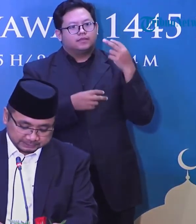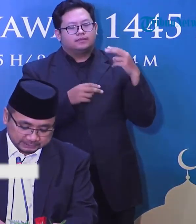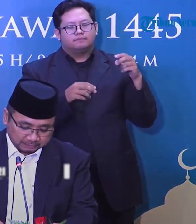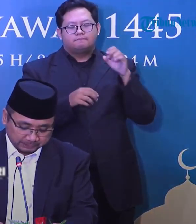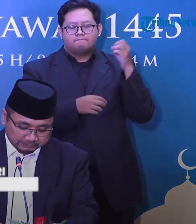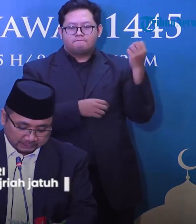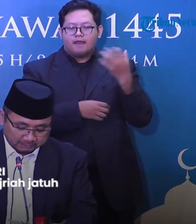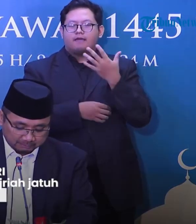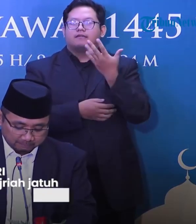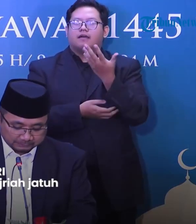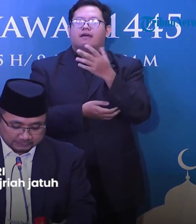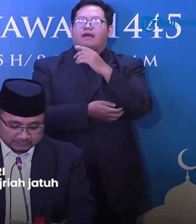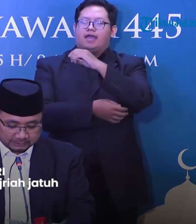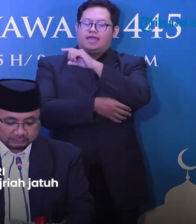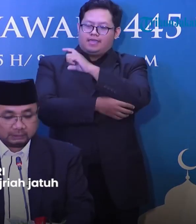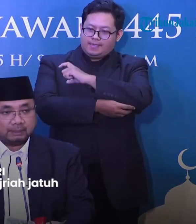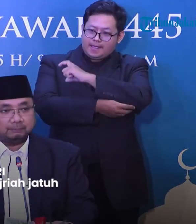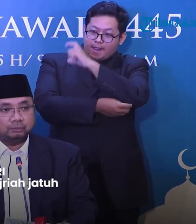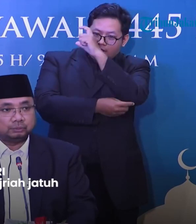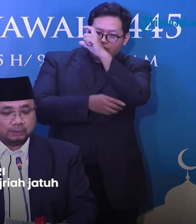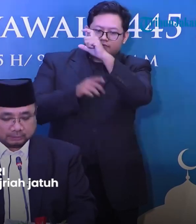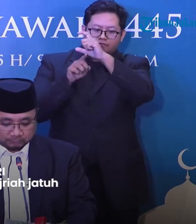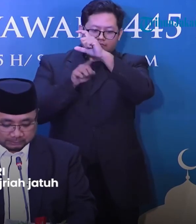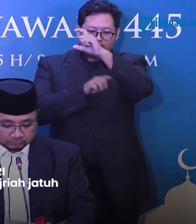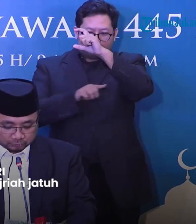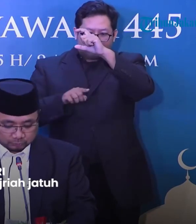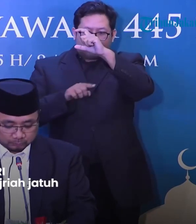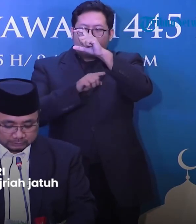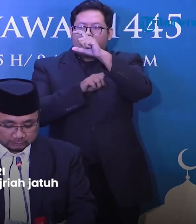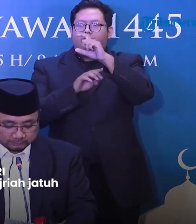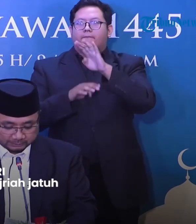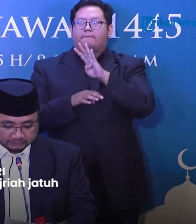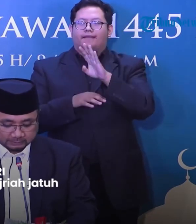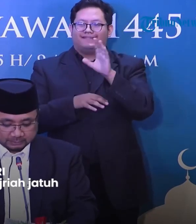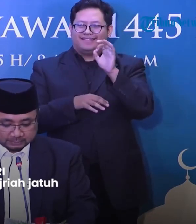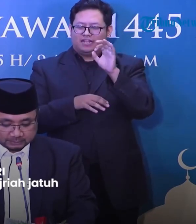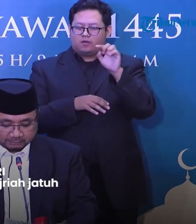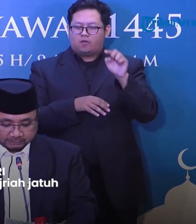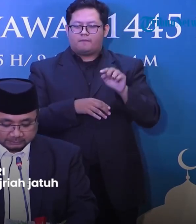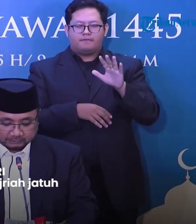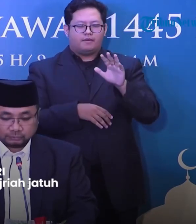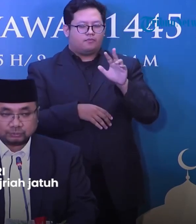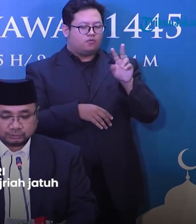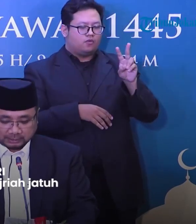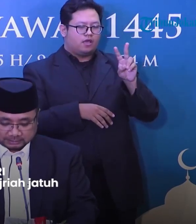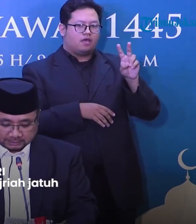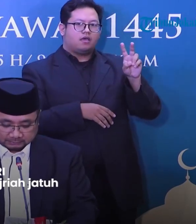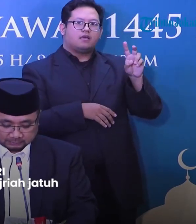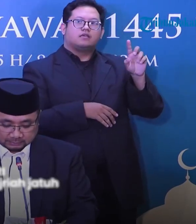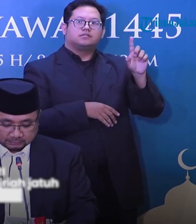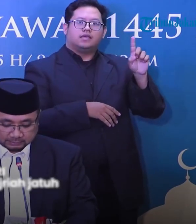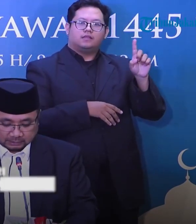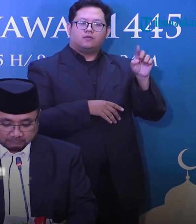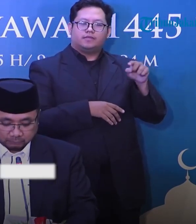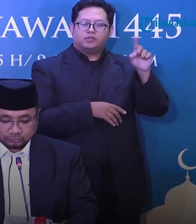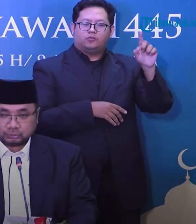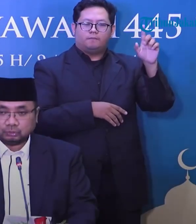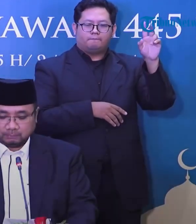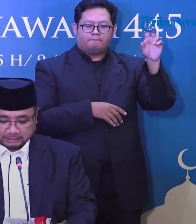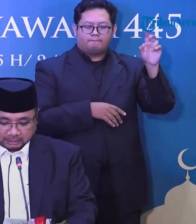berkisar pada 4 derajat 52,71 menit sampai dengan 7 derajat